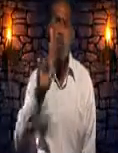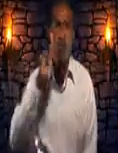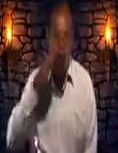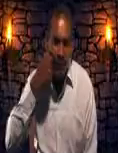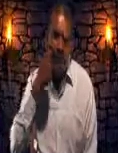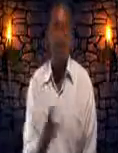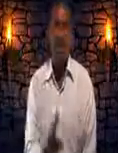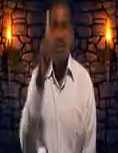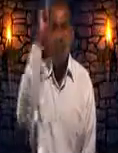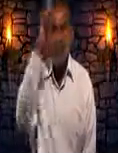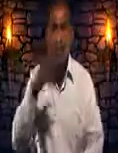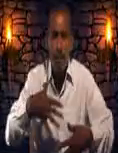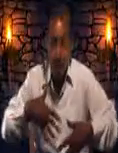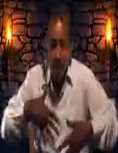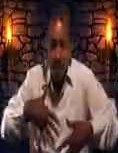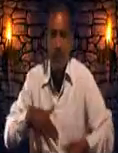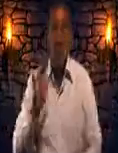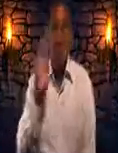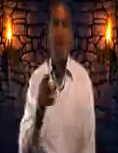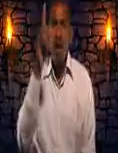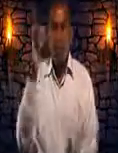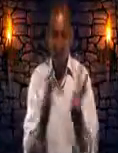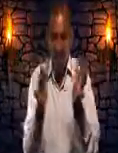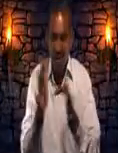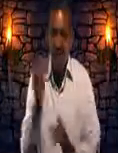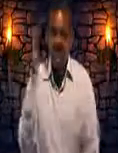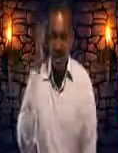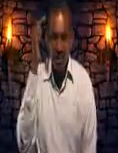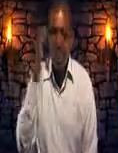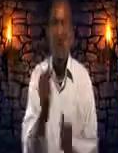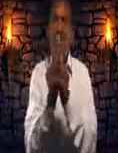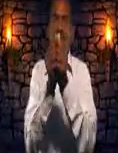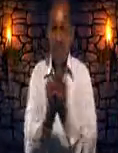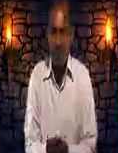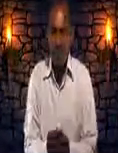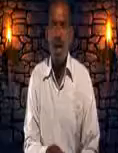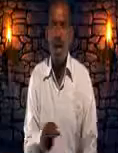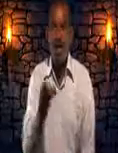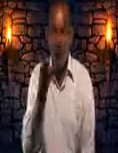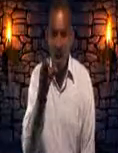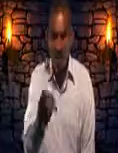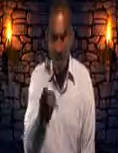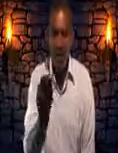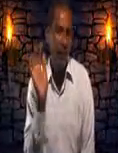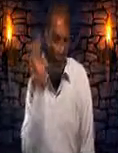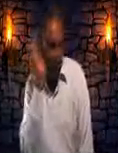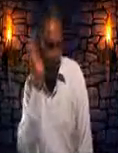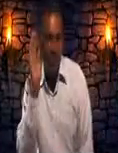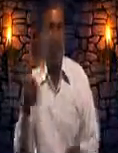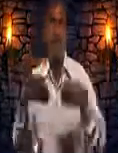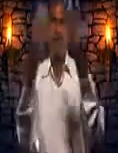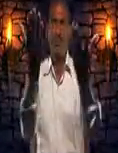அறிந்திருக்கிறோம். ஒருவன் தேவ பக்தி உள்ளவனாயிருந்து அவருக்கு சித்தமானதை செய்தால் அவனுக்கு செவி